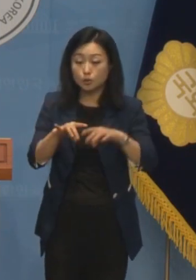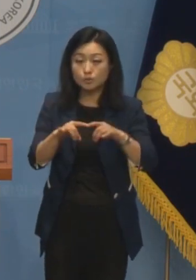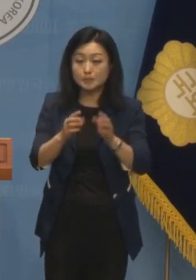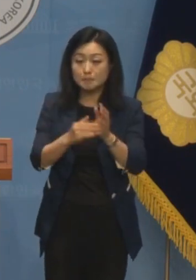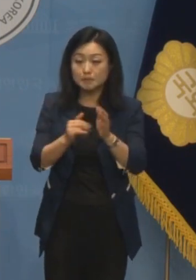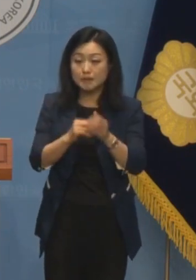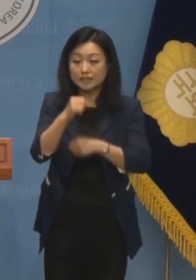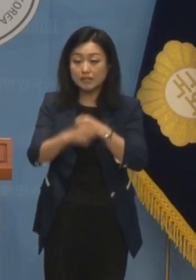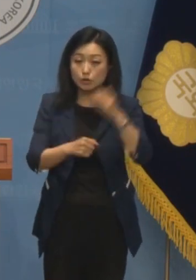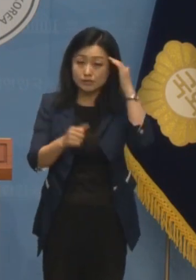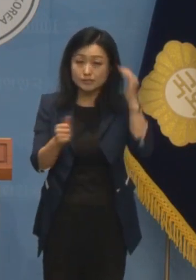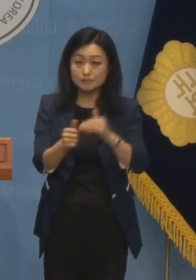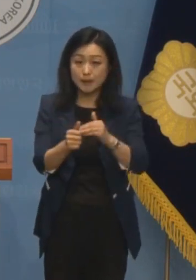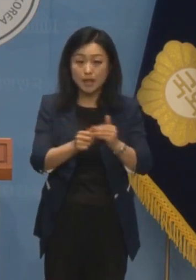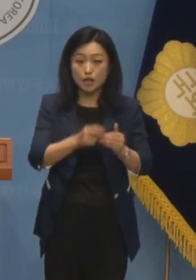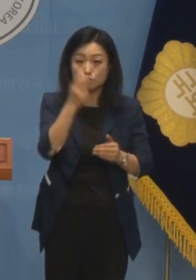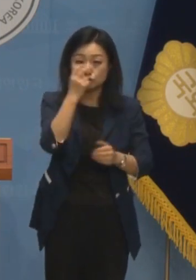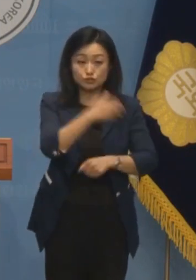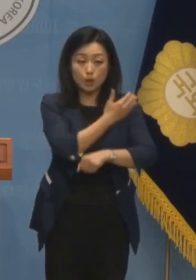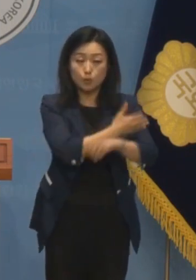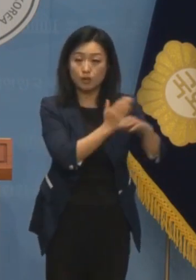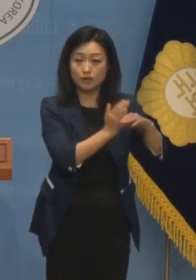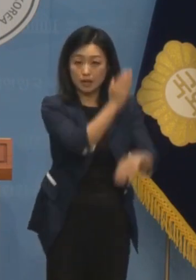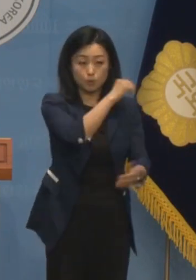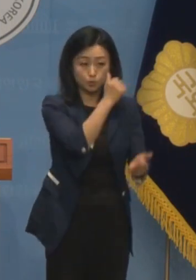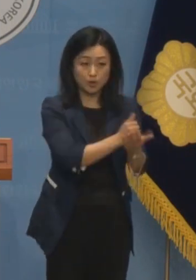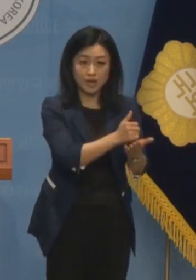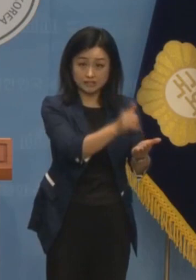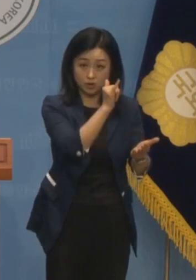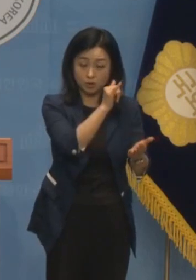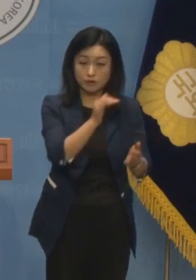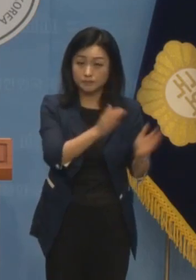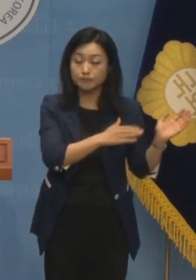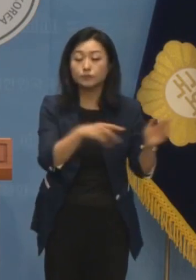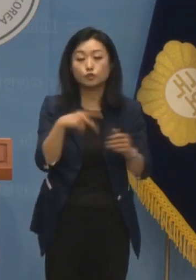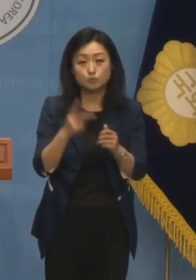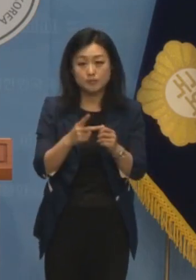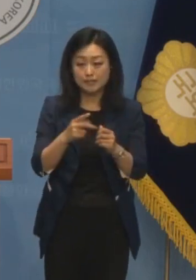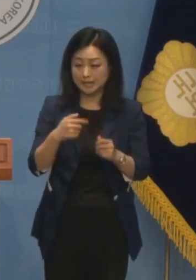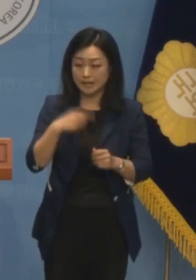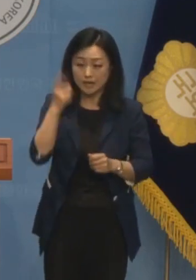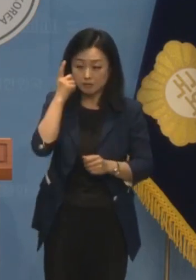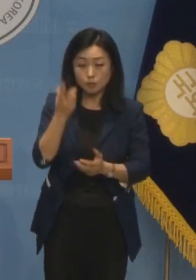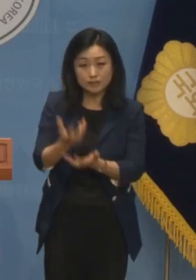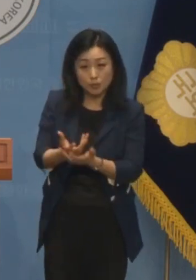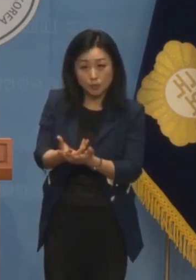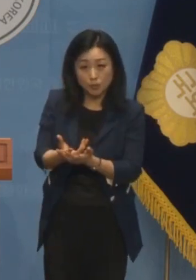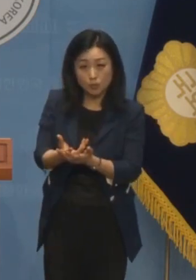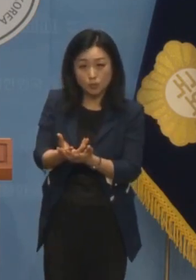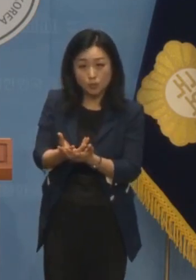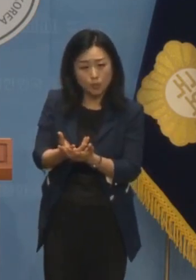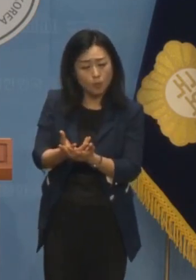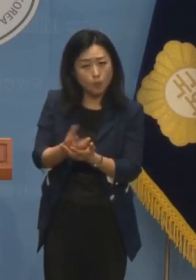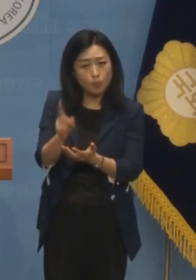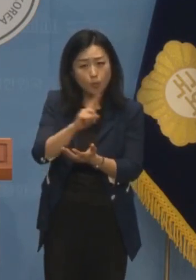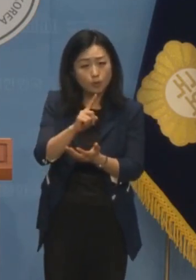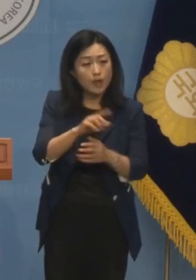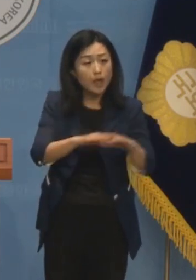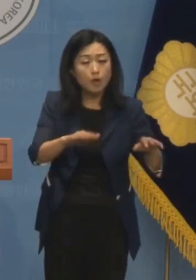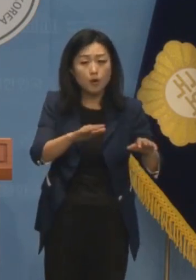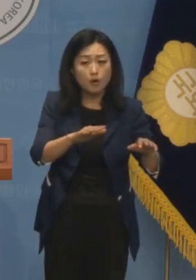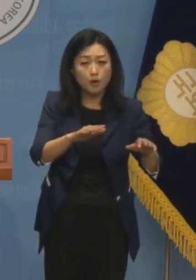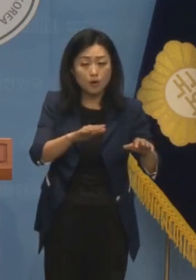침해한 것이며 수사권 남용입니다. 둘째, 저의 통신자료는 어떻게